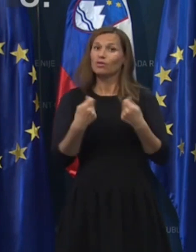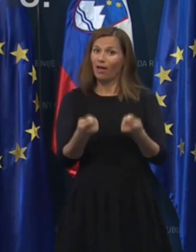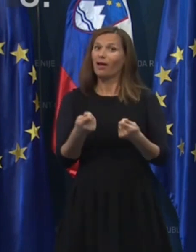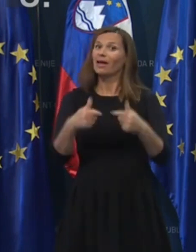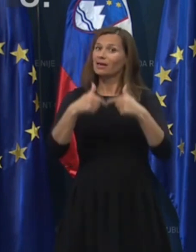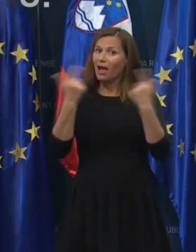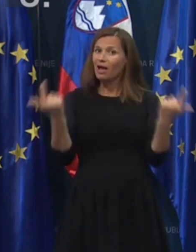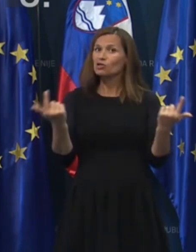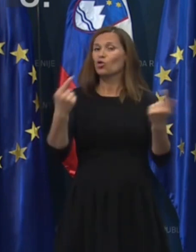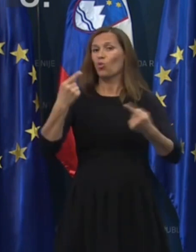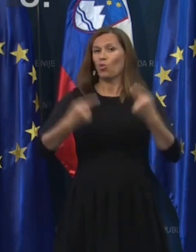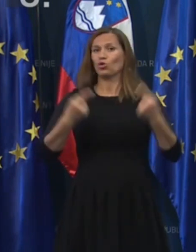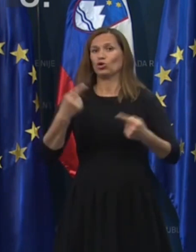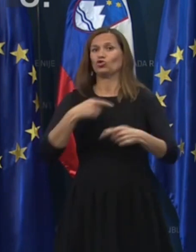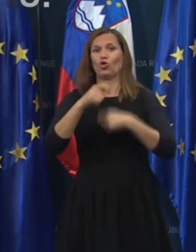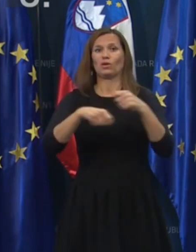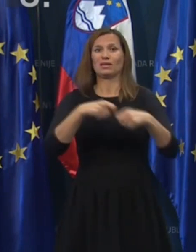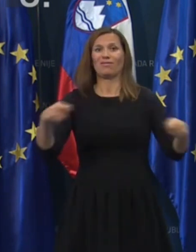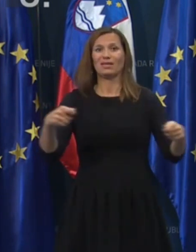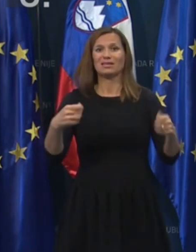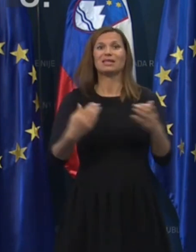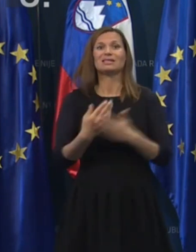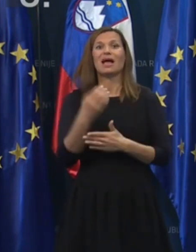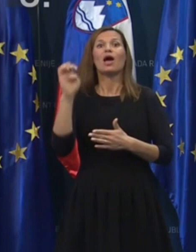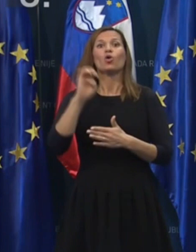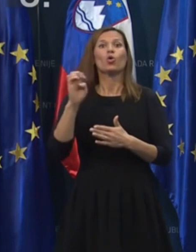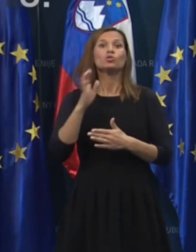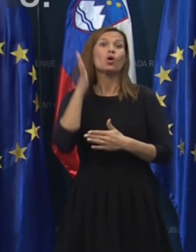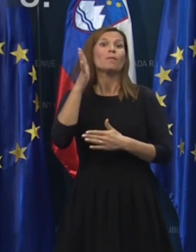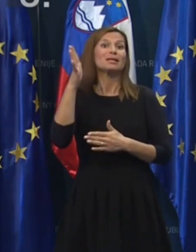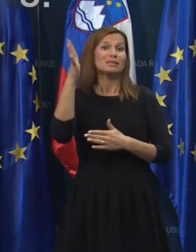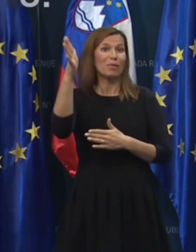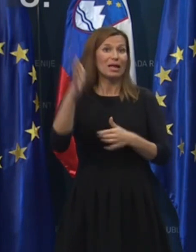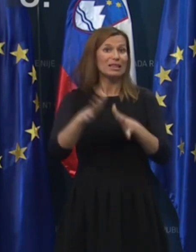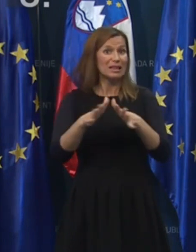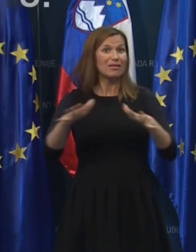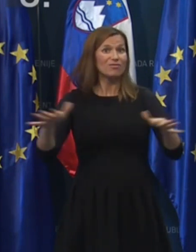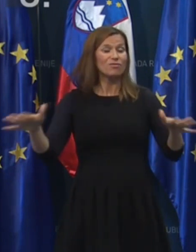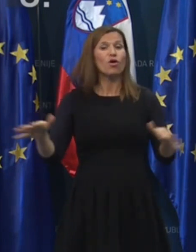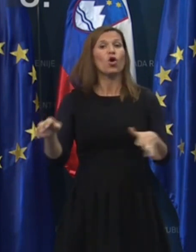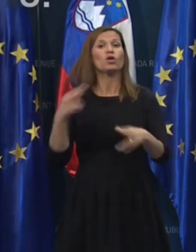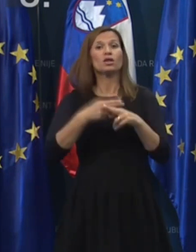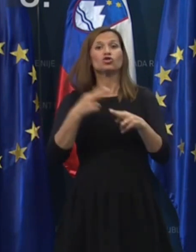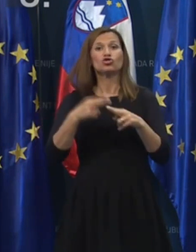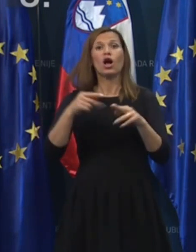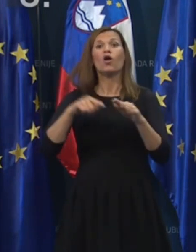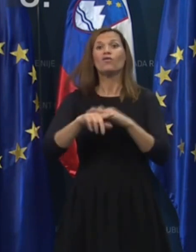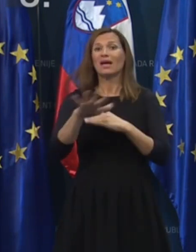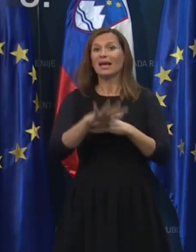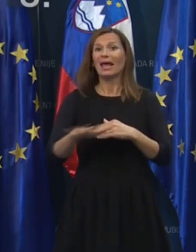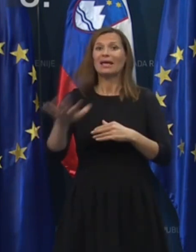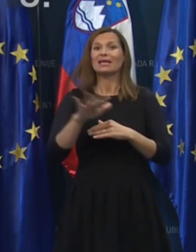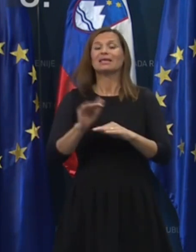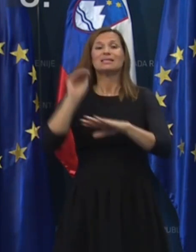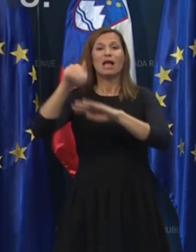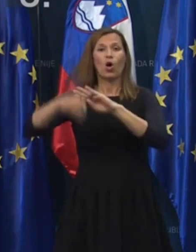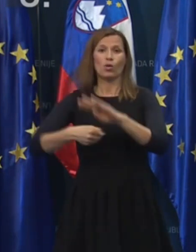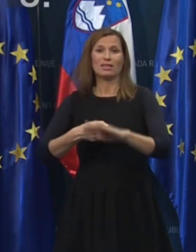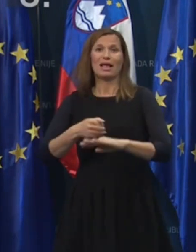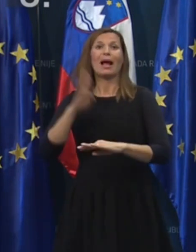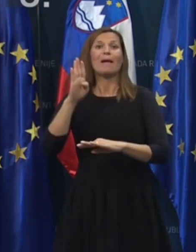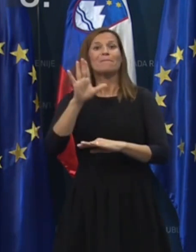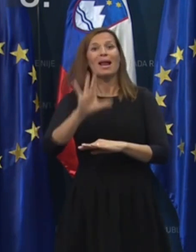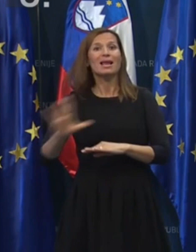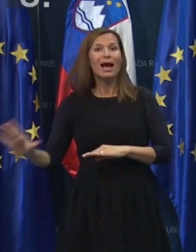jasno politično zavezo za evropsko perspektivo držav v regiji Zahodnega Balkana